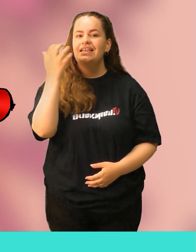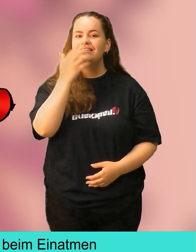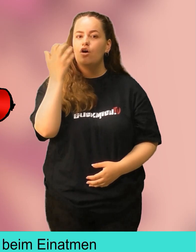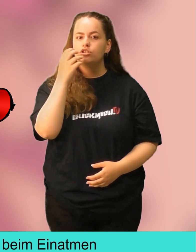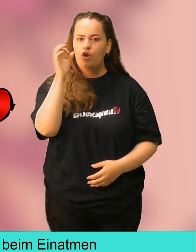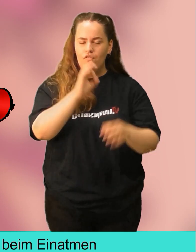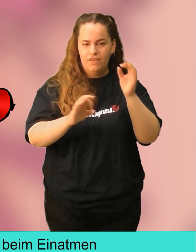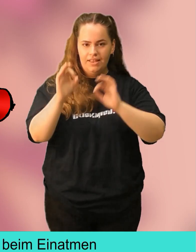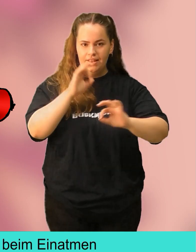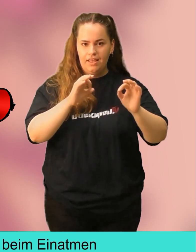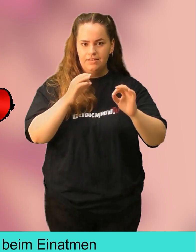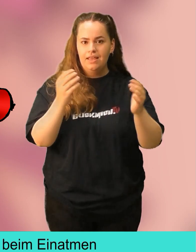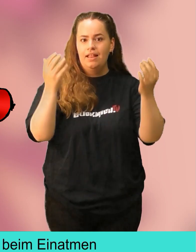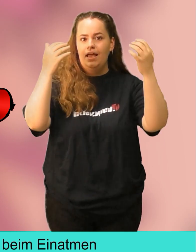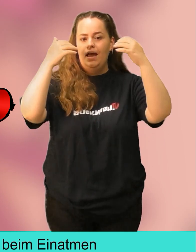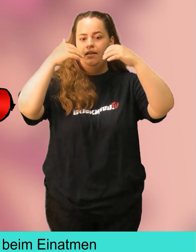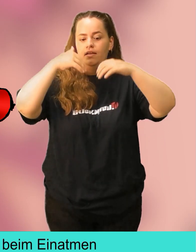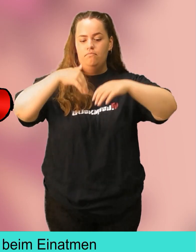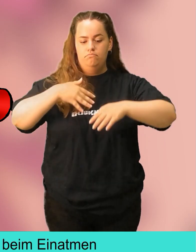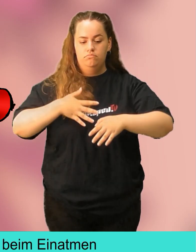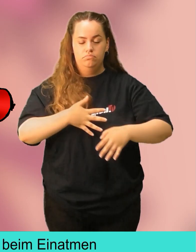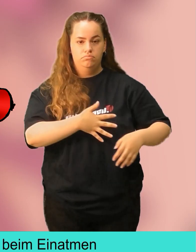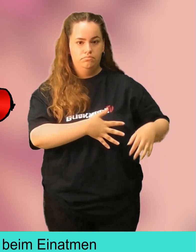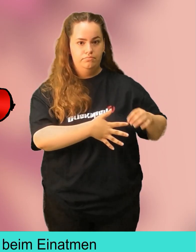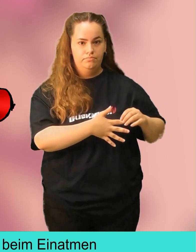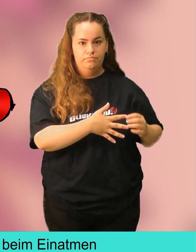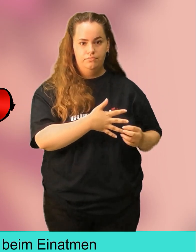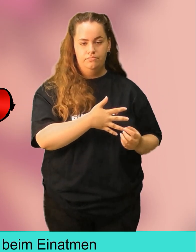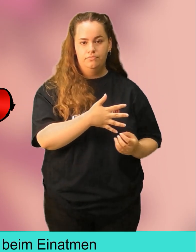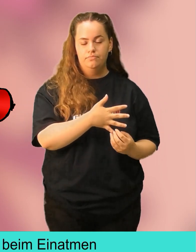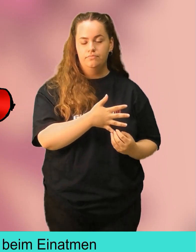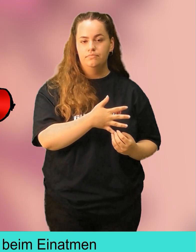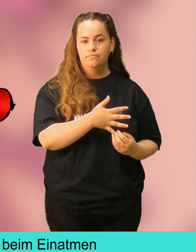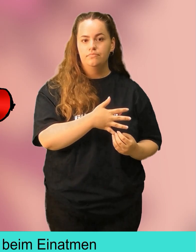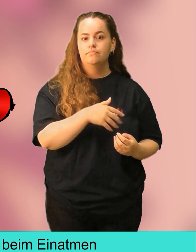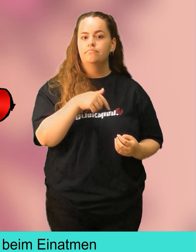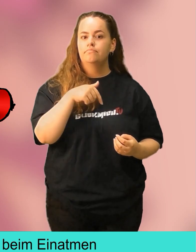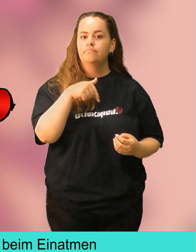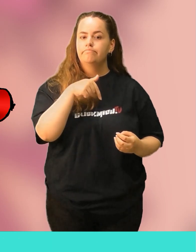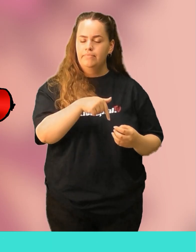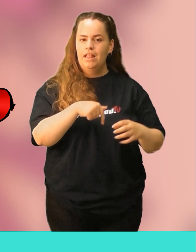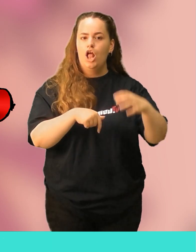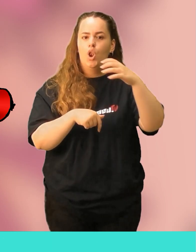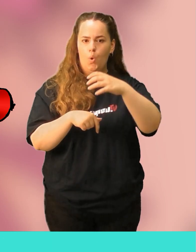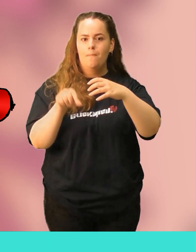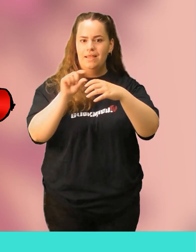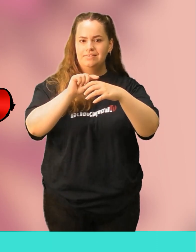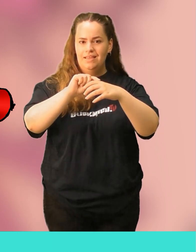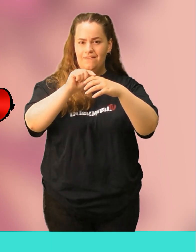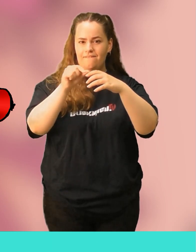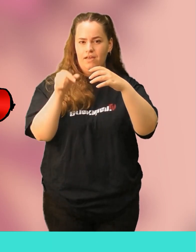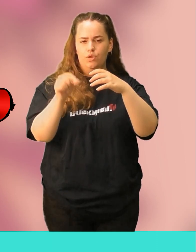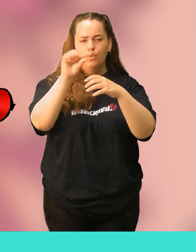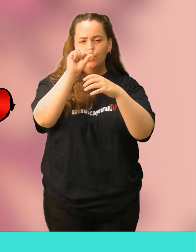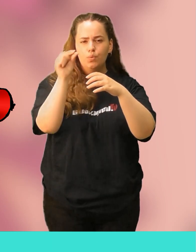Die Sauerstoffteilchen kommen beim Einatmen bis in die Lungenbläschen. Die Wand der